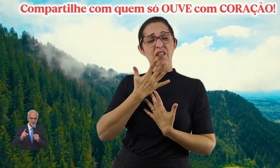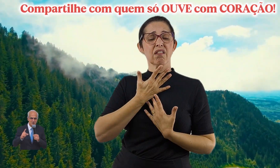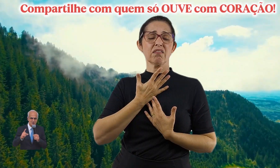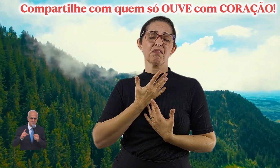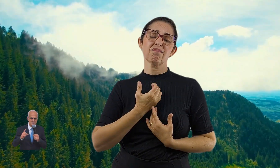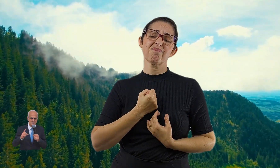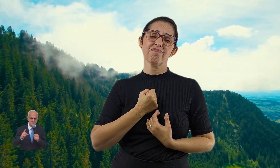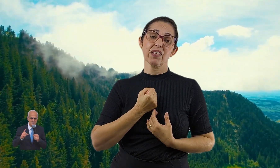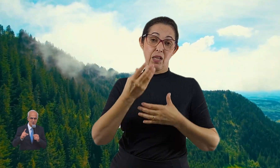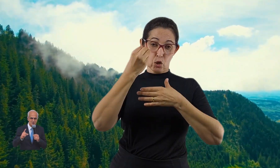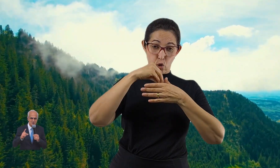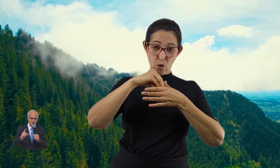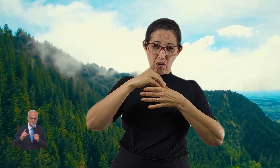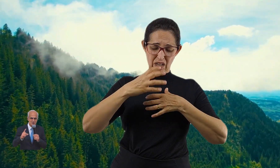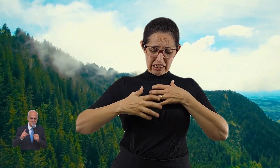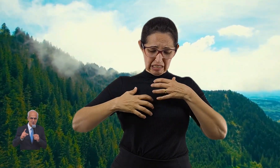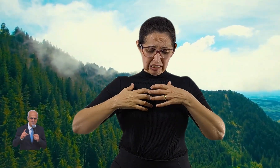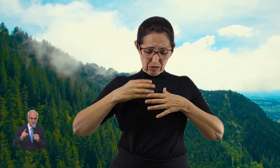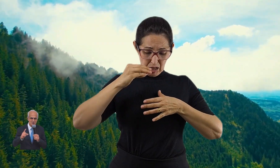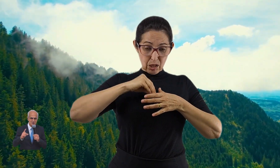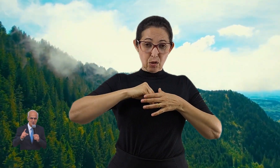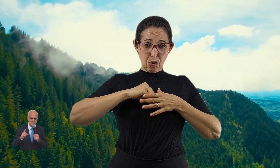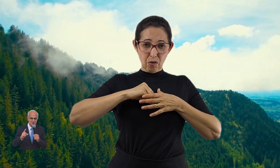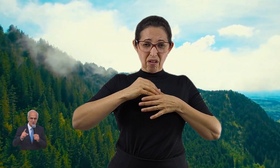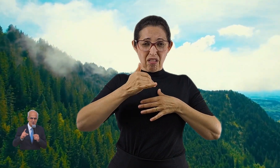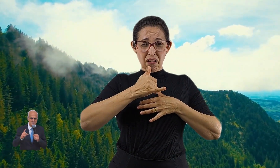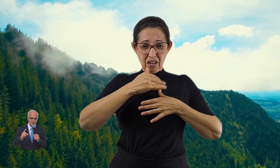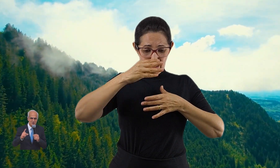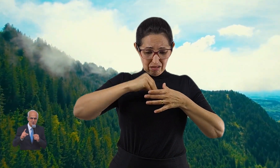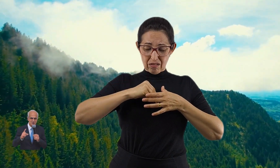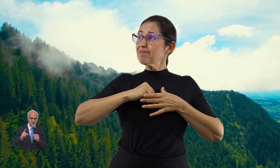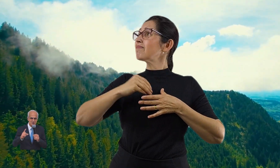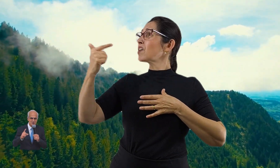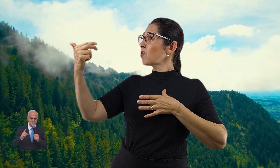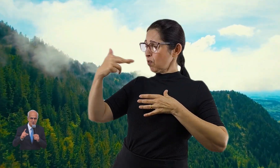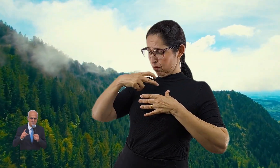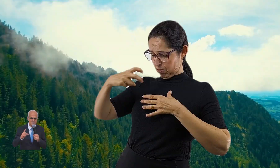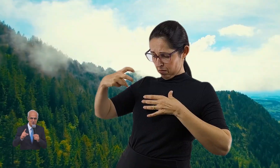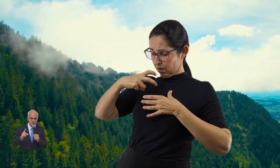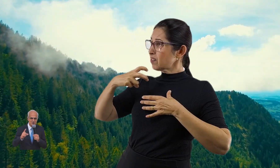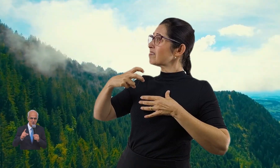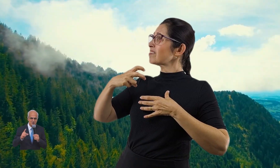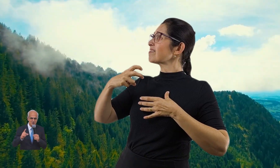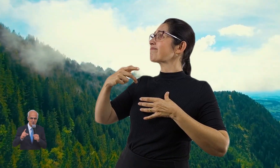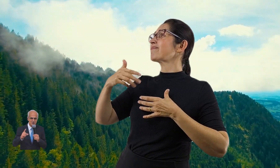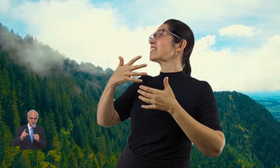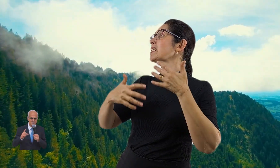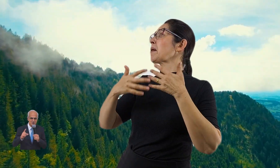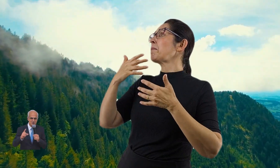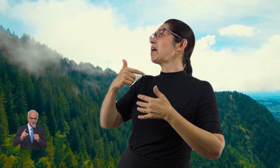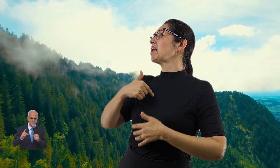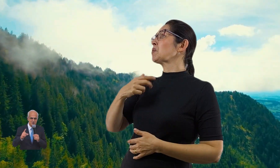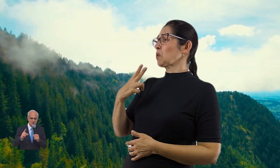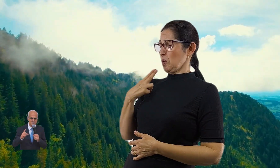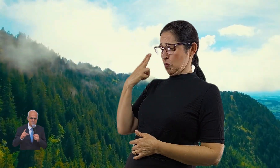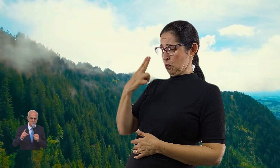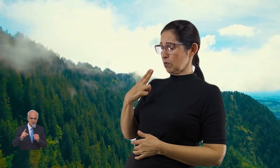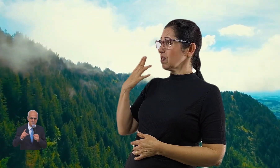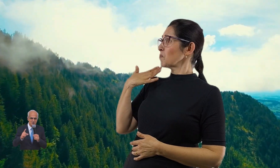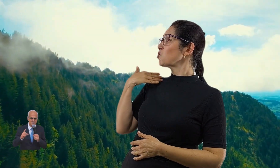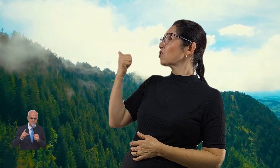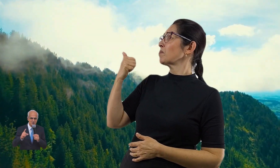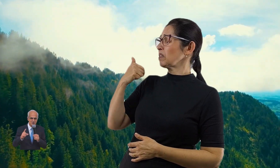a angústia, a tristeza. Sonda, Senhor, porque está atrapalhando a obra, está atrapalhando eu ser aquilo que é o chamado do